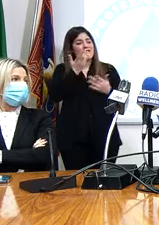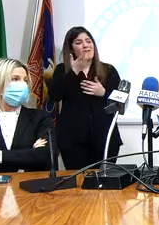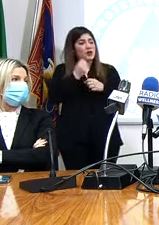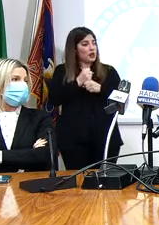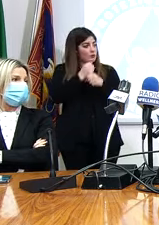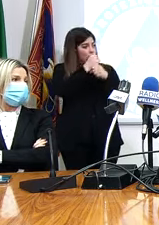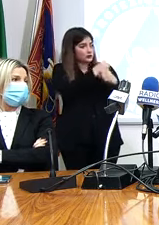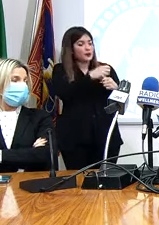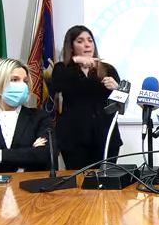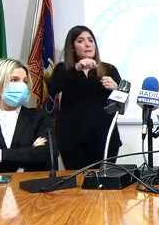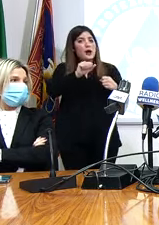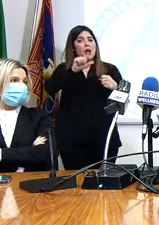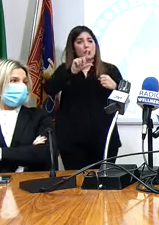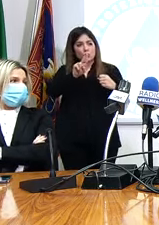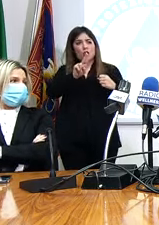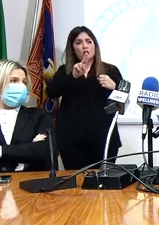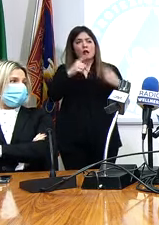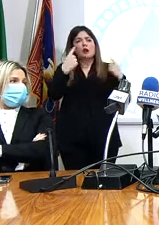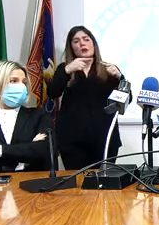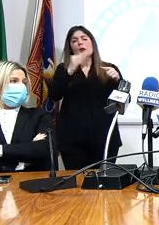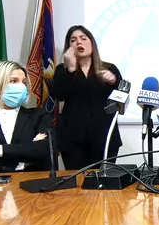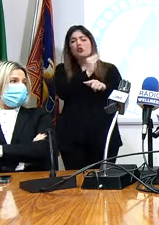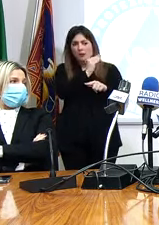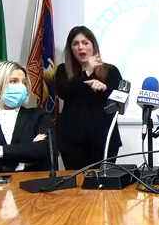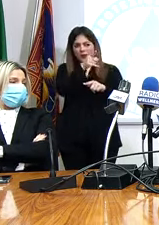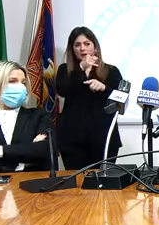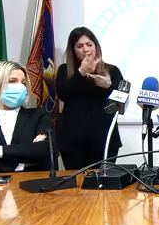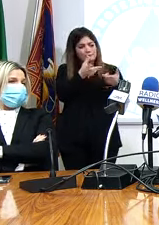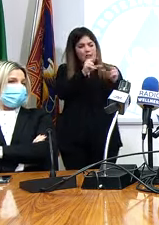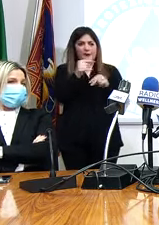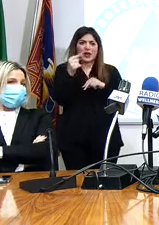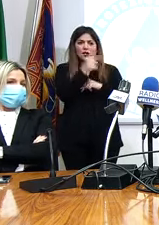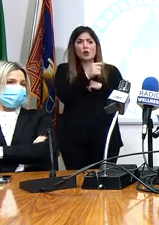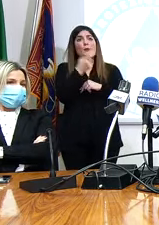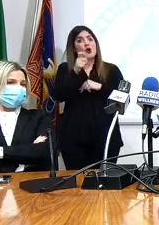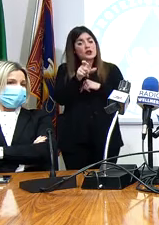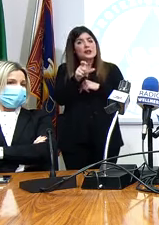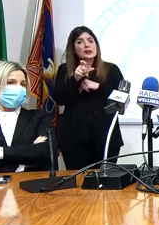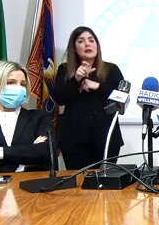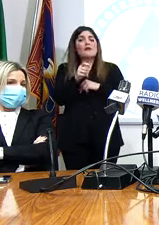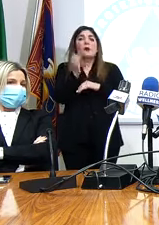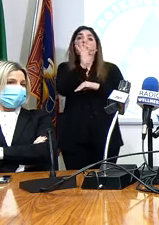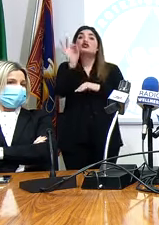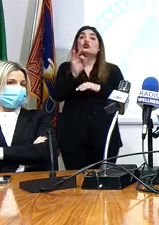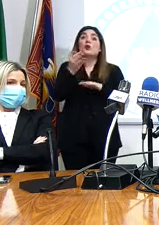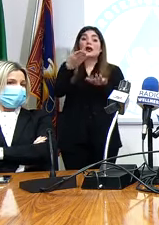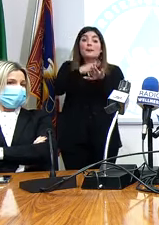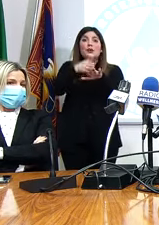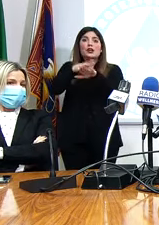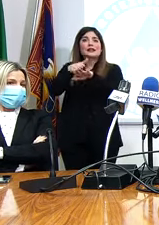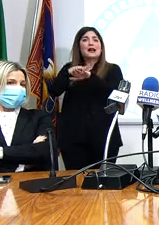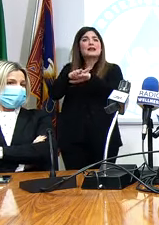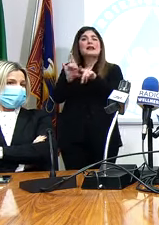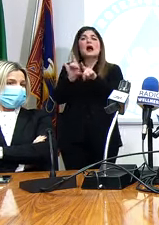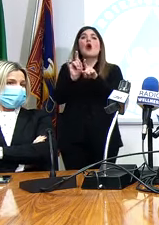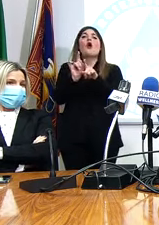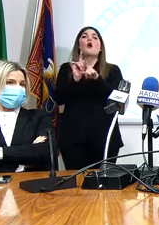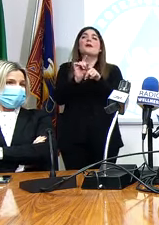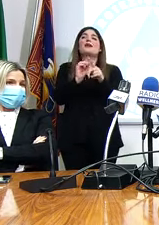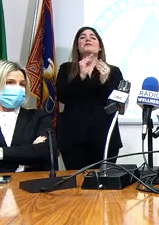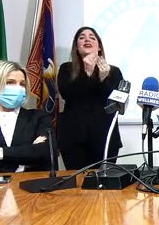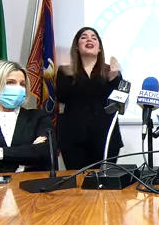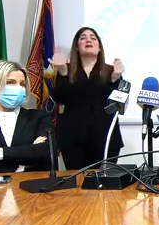domanda. Cioè il target della mortalità non è un elemento di valutazione della qualità